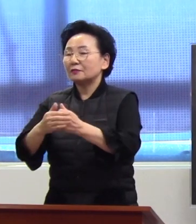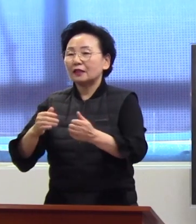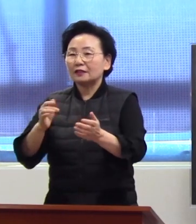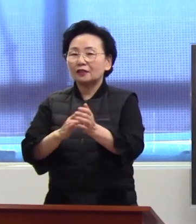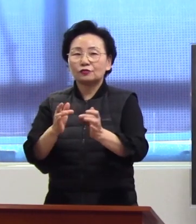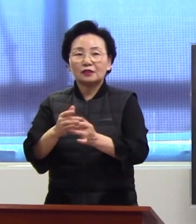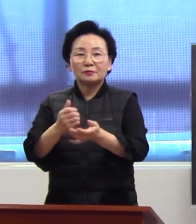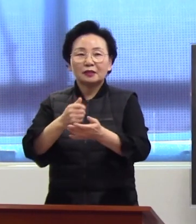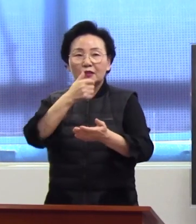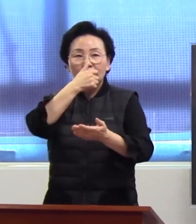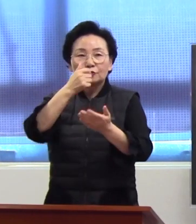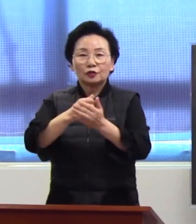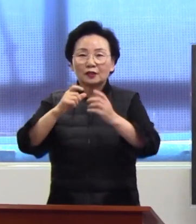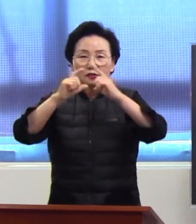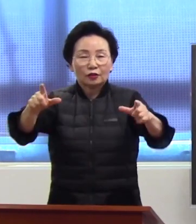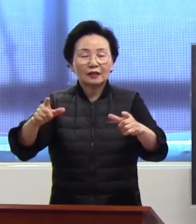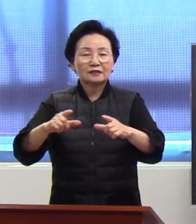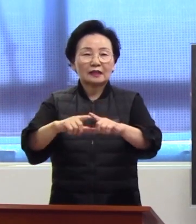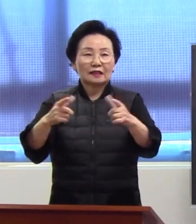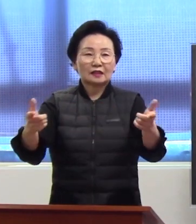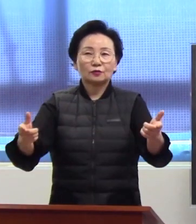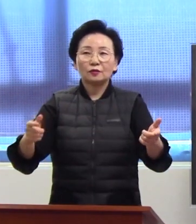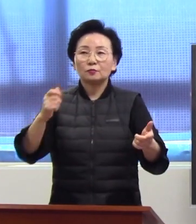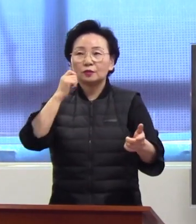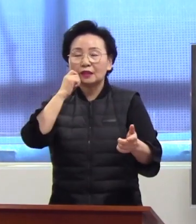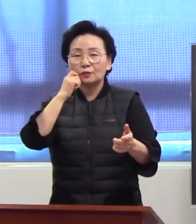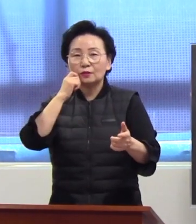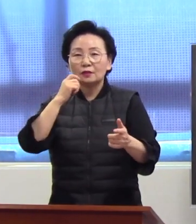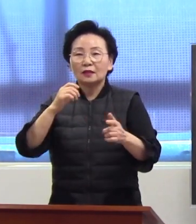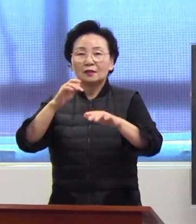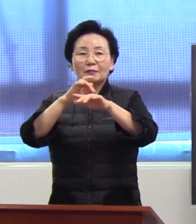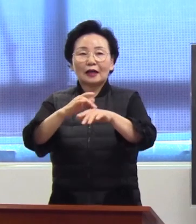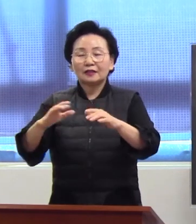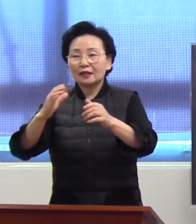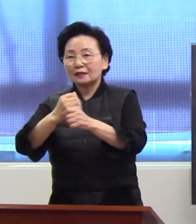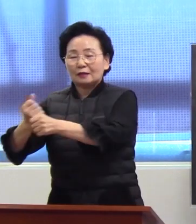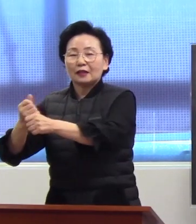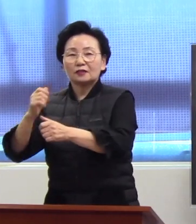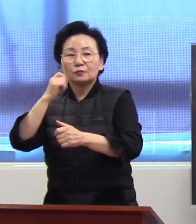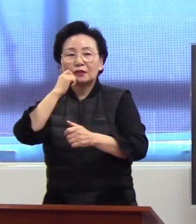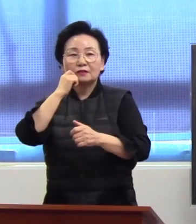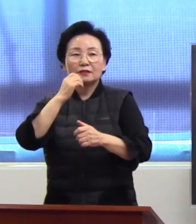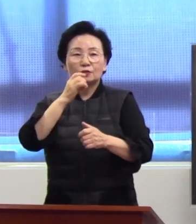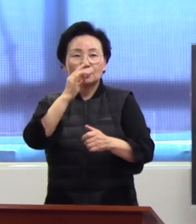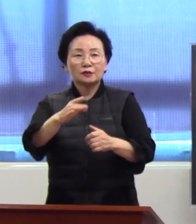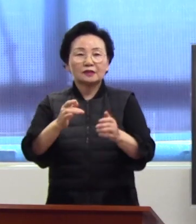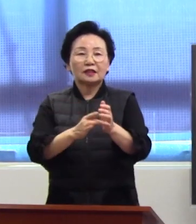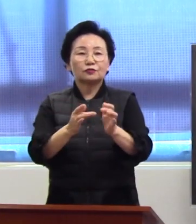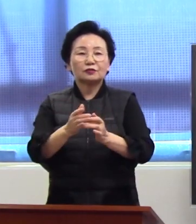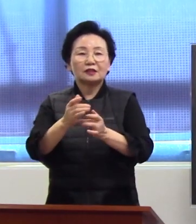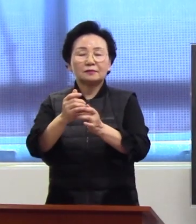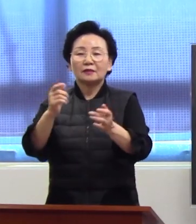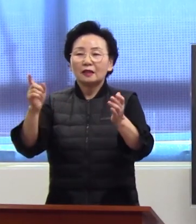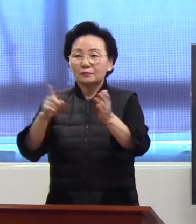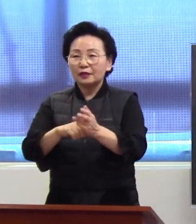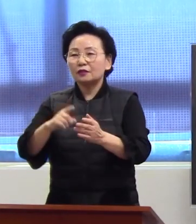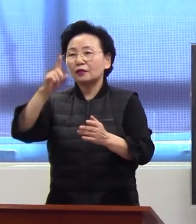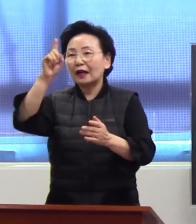때문에 예수님이 죄를 정하지 않고 못하고 마귀가 잡아가지 못한 거예요. 오직 예수님 믿는 거